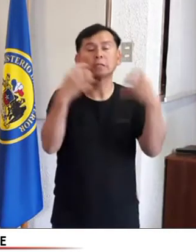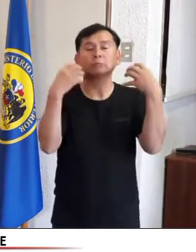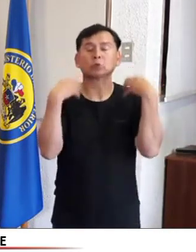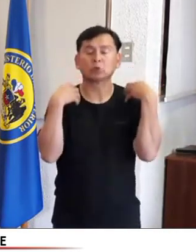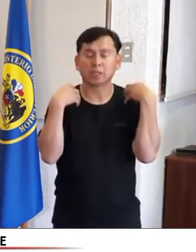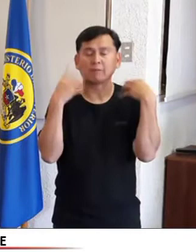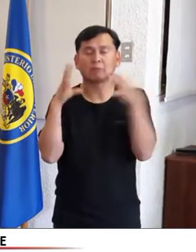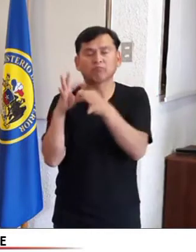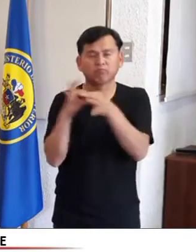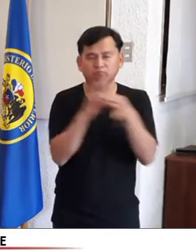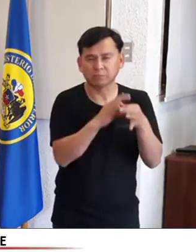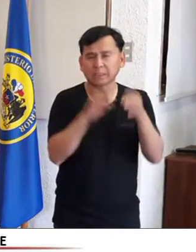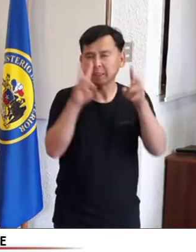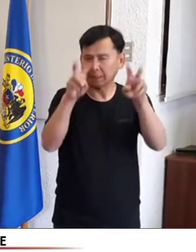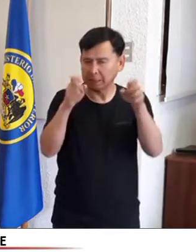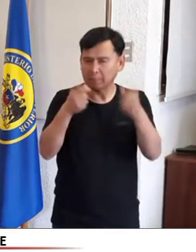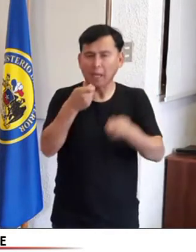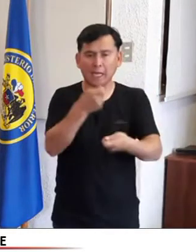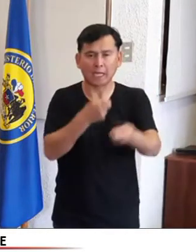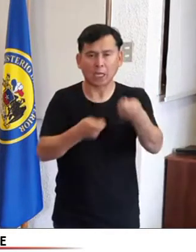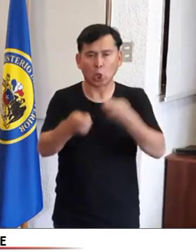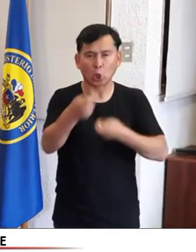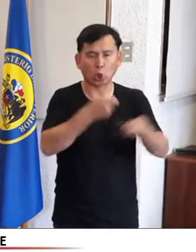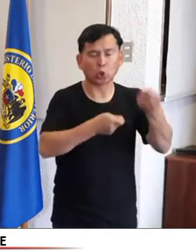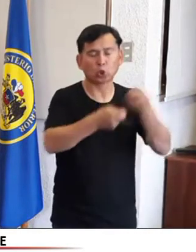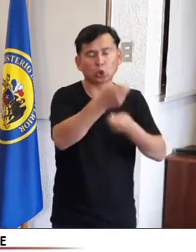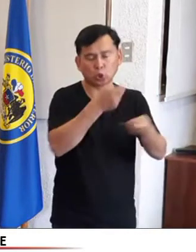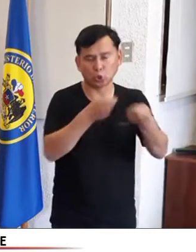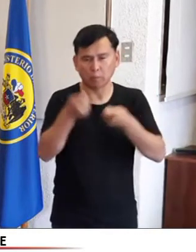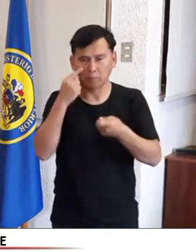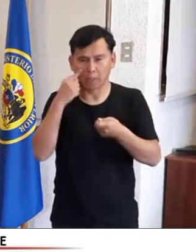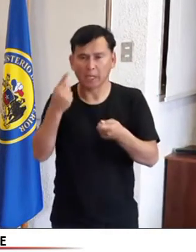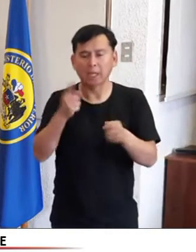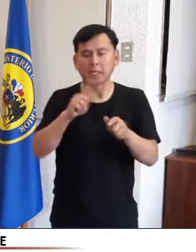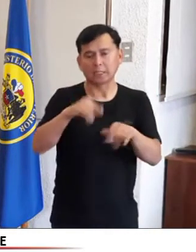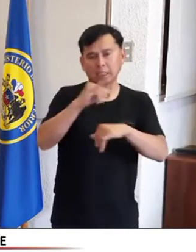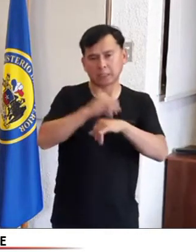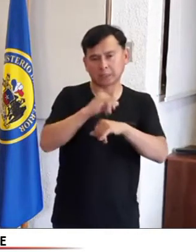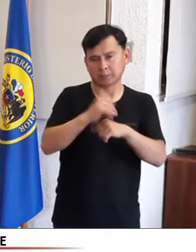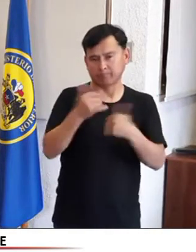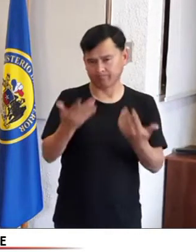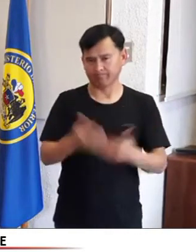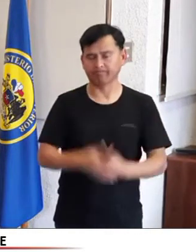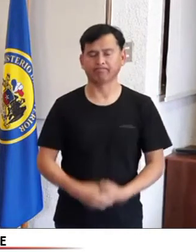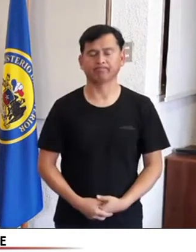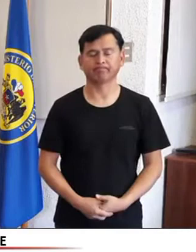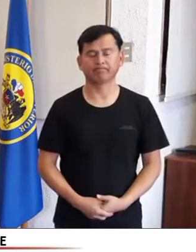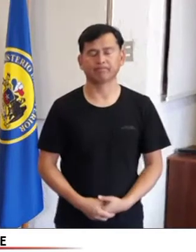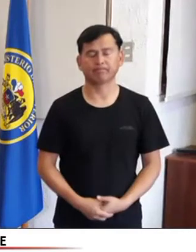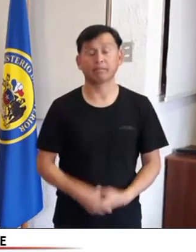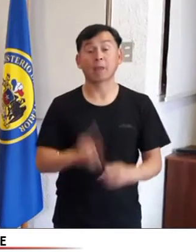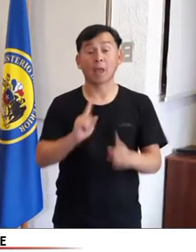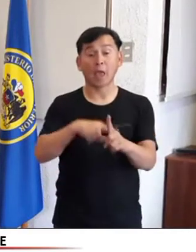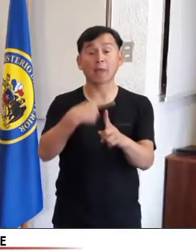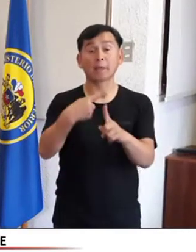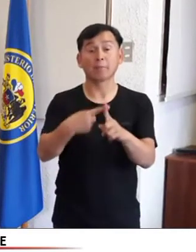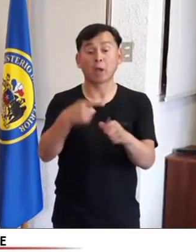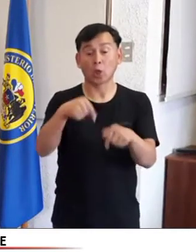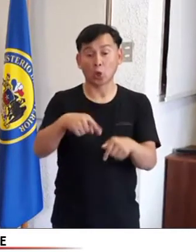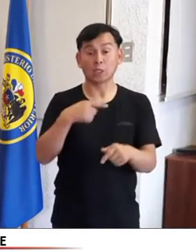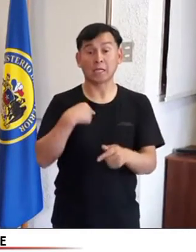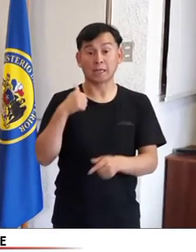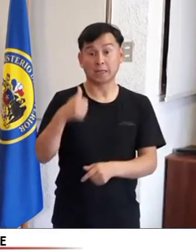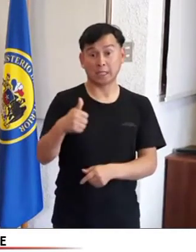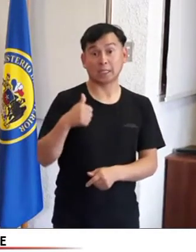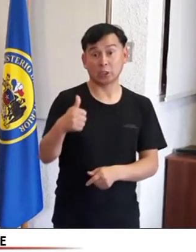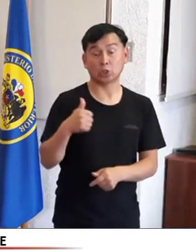todas las personas de los rubros del comercio y a la comunidad regional en general. Hoy día, además, fue anunciado por el